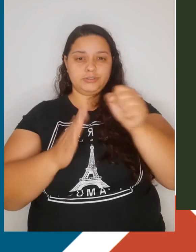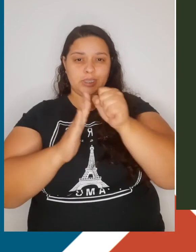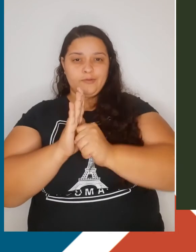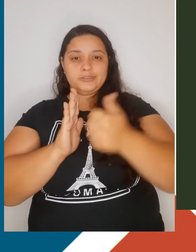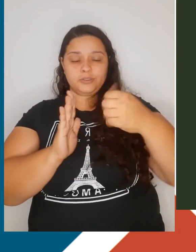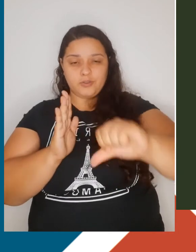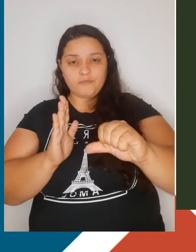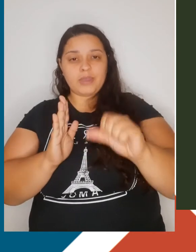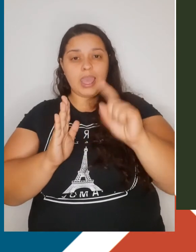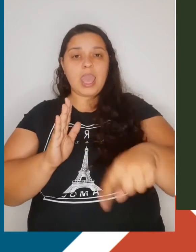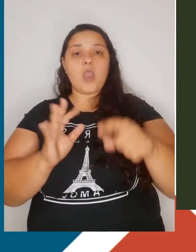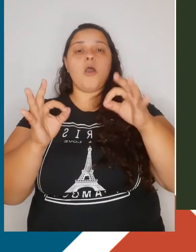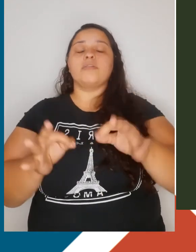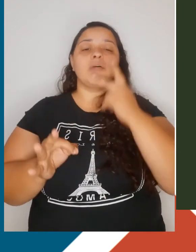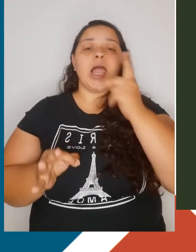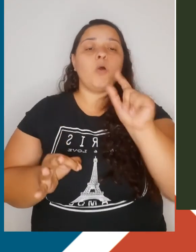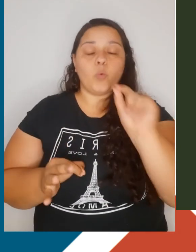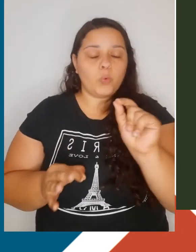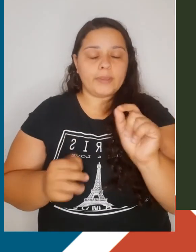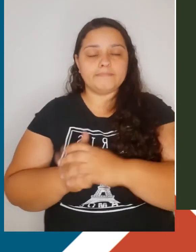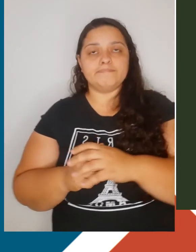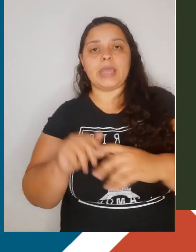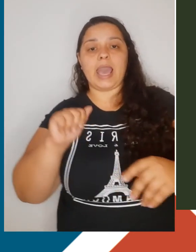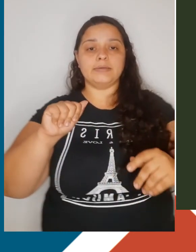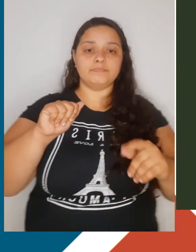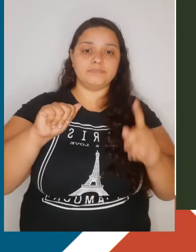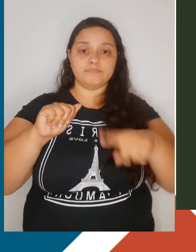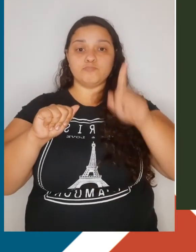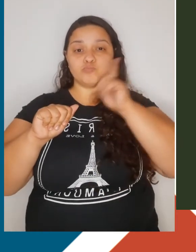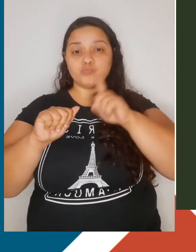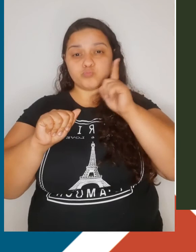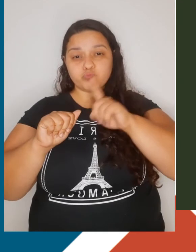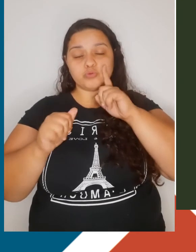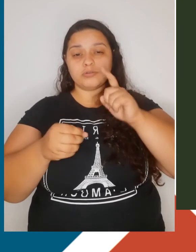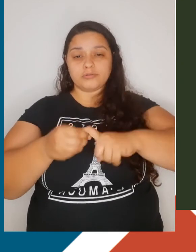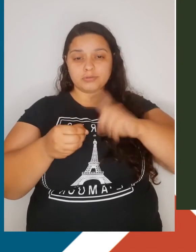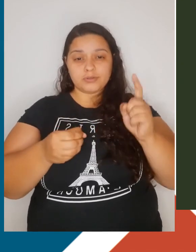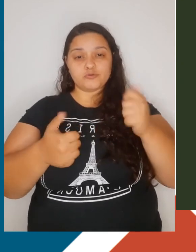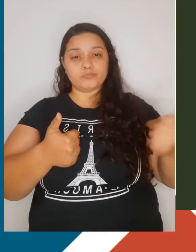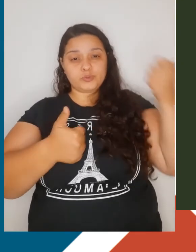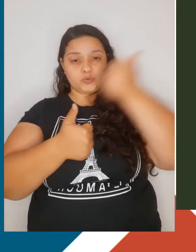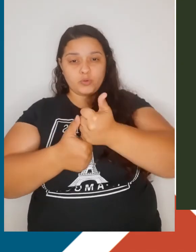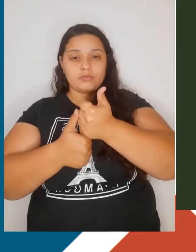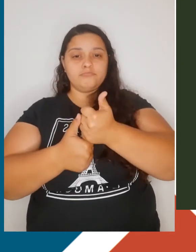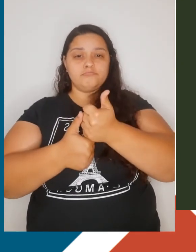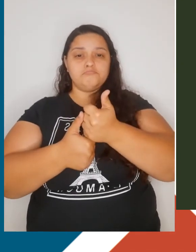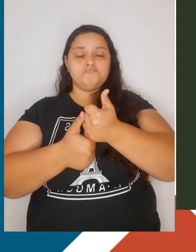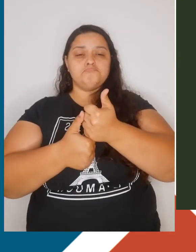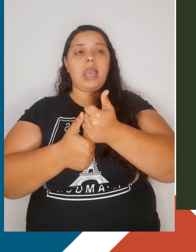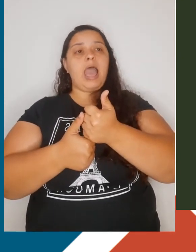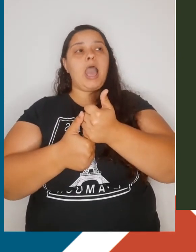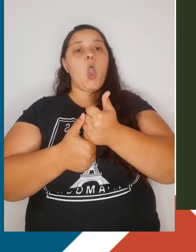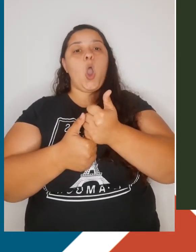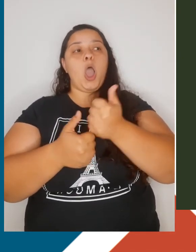nações latino-americanas no século XIX, é correto concluir que, letra A, os estados independentes substituíram